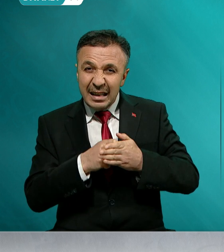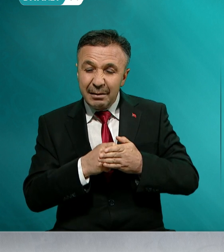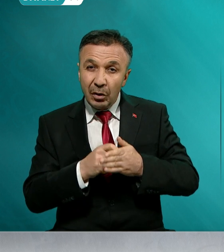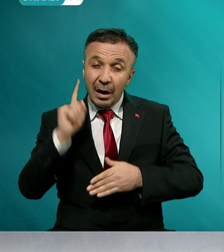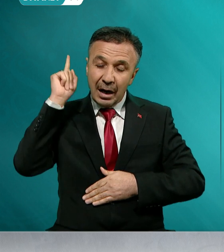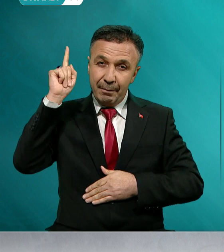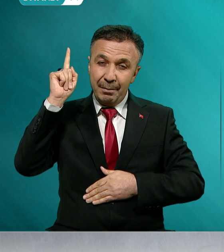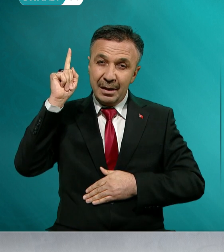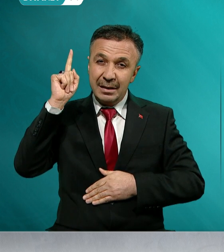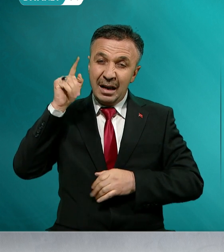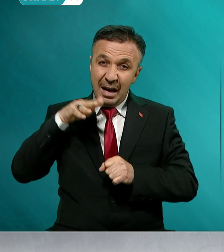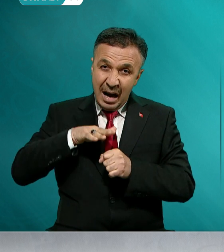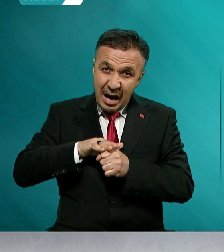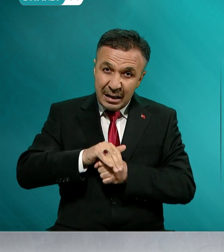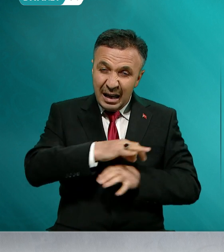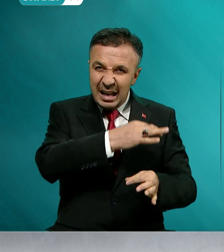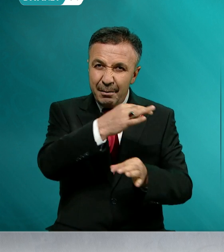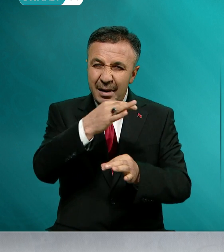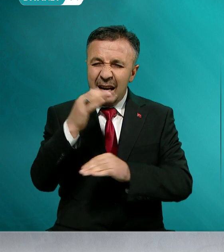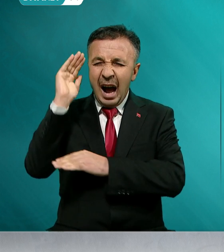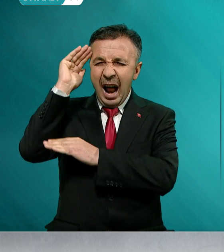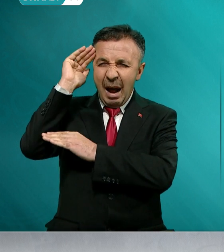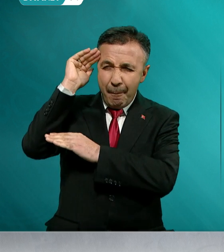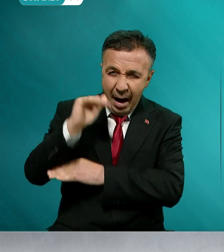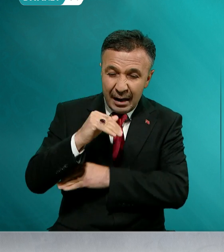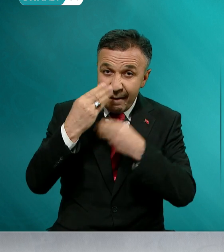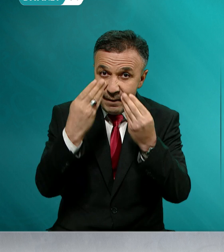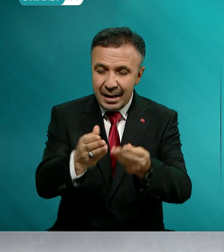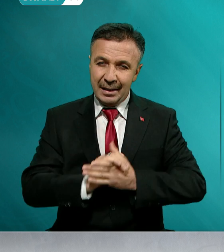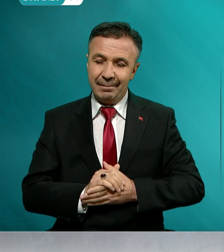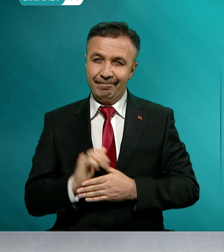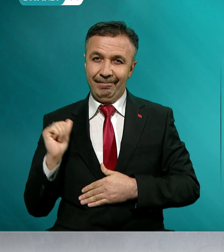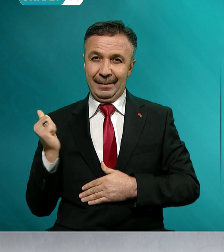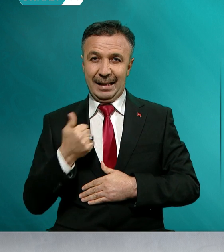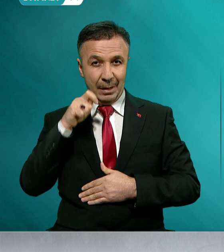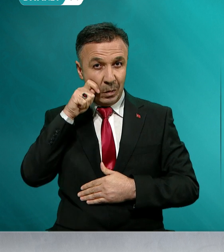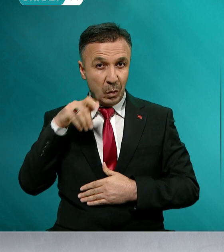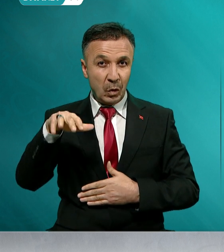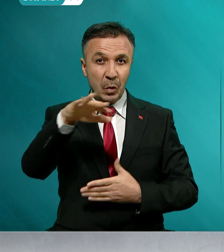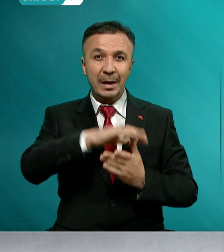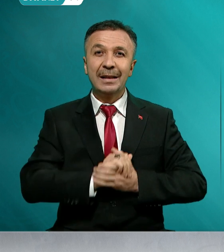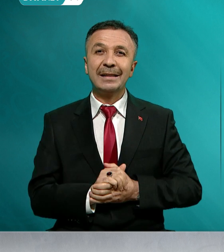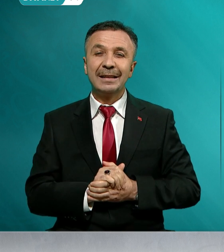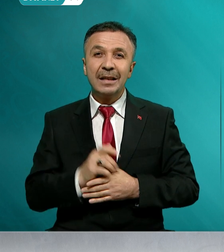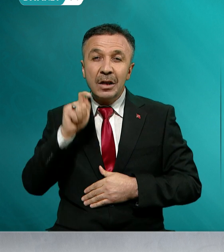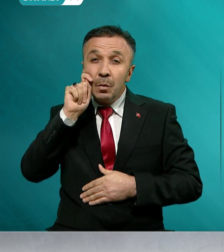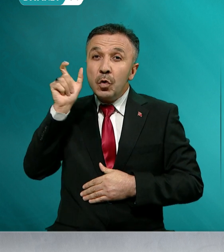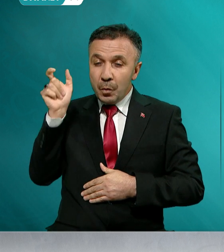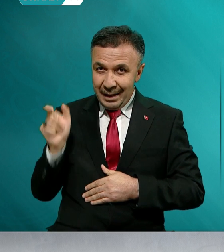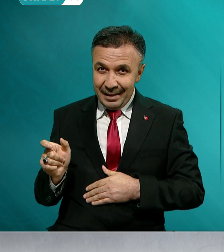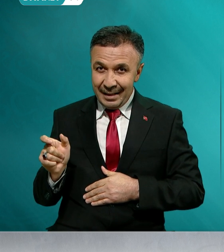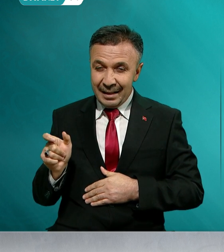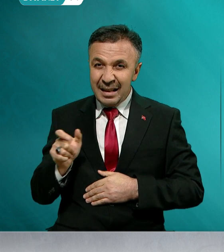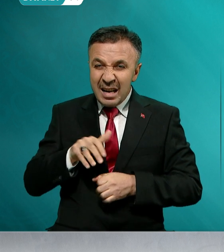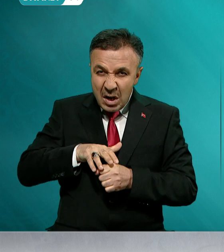zalimleri kahru perişan edecektir bir kıymetli Müslümanlar Mümin